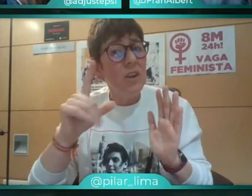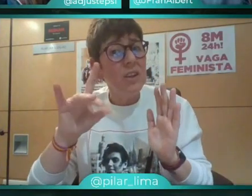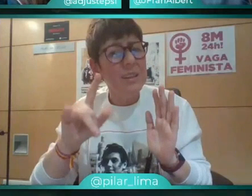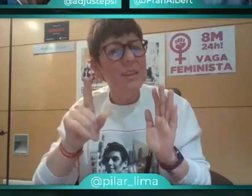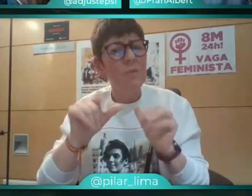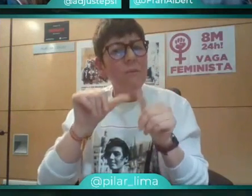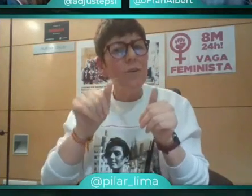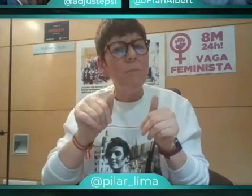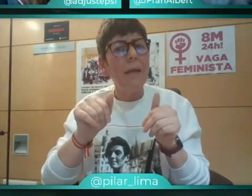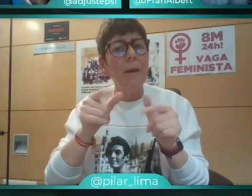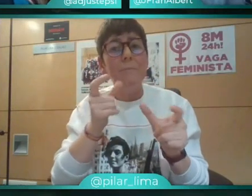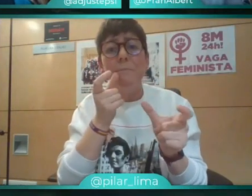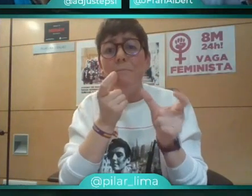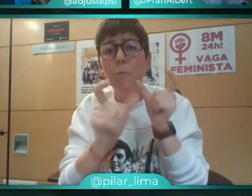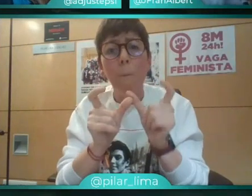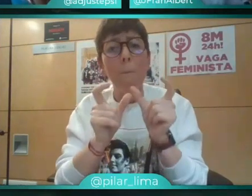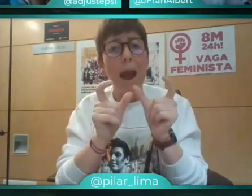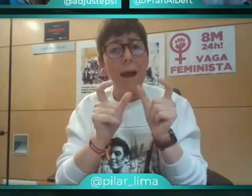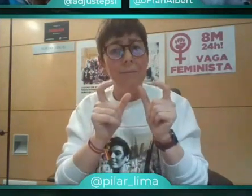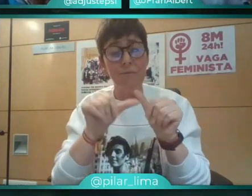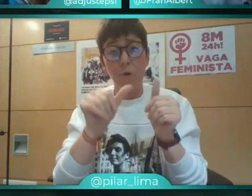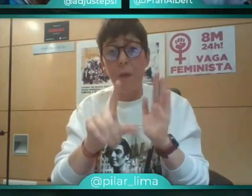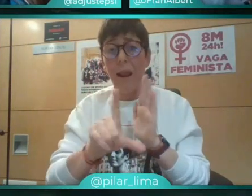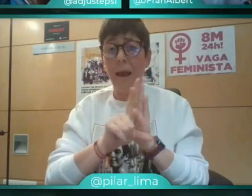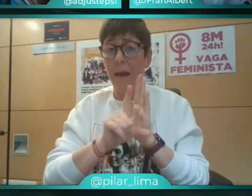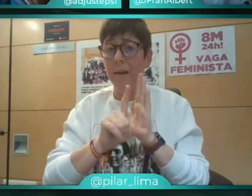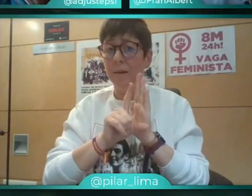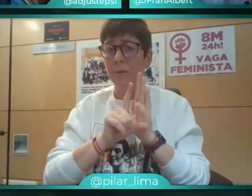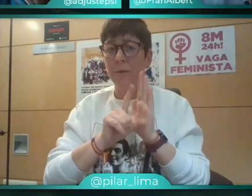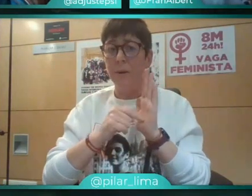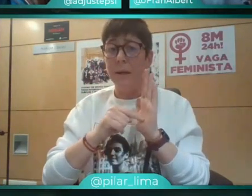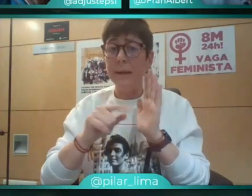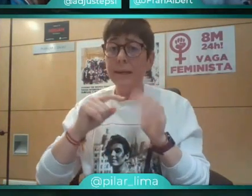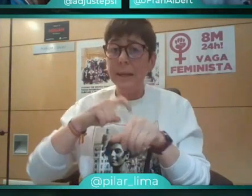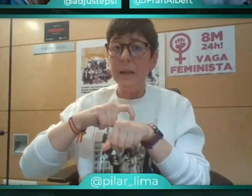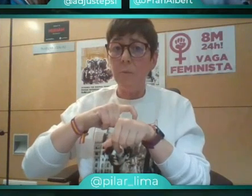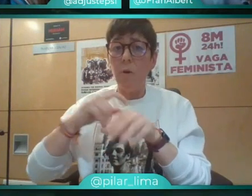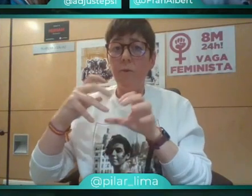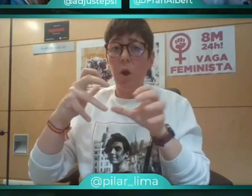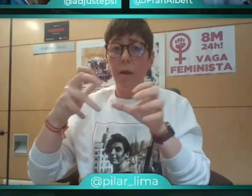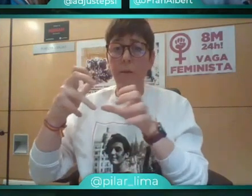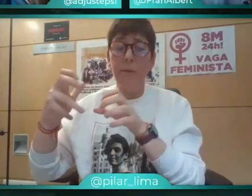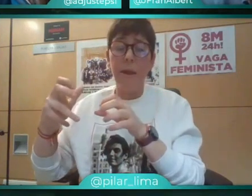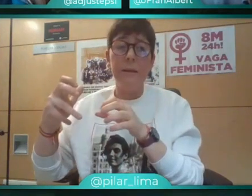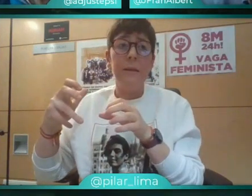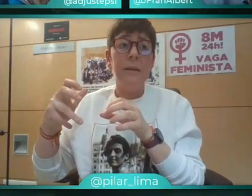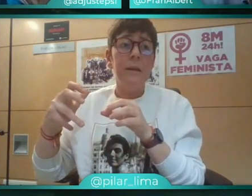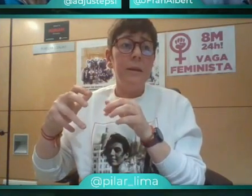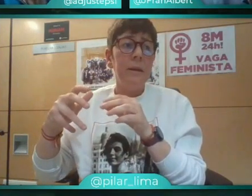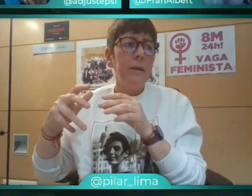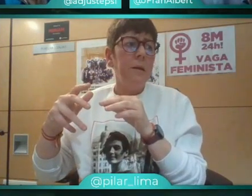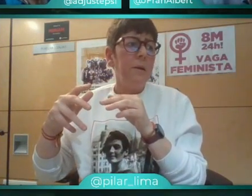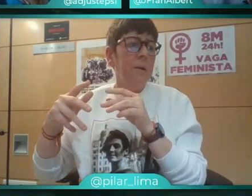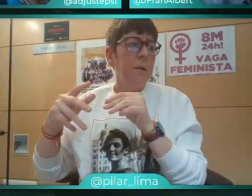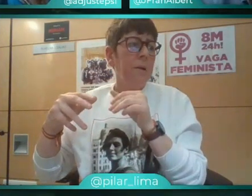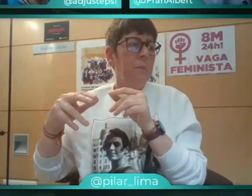Esto bueno y gracias a la ley del solo Sí sí nombrar las formas de la ley la